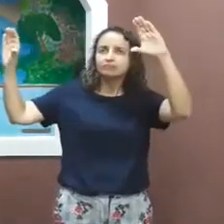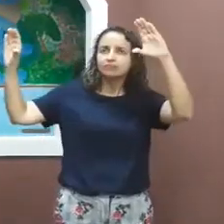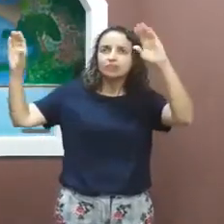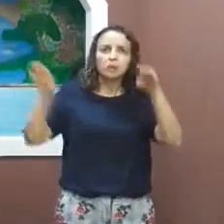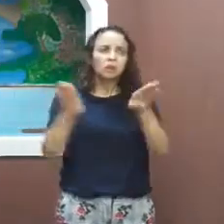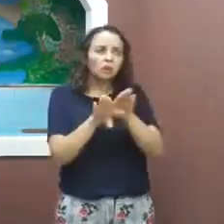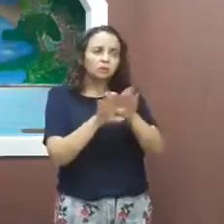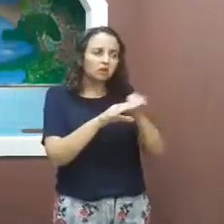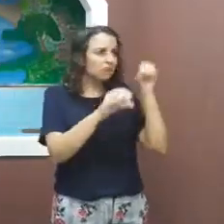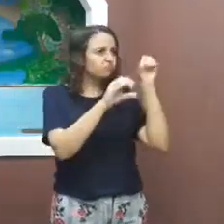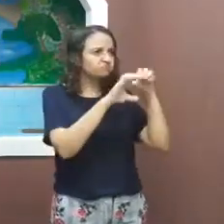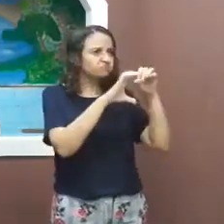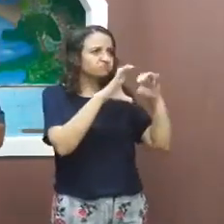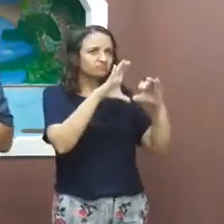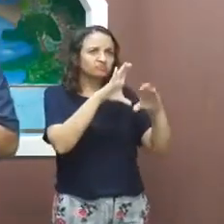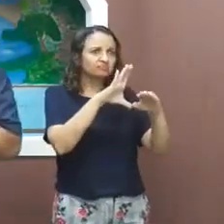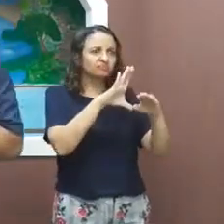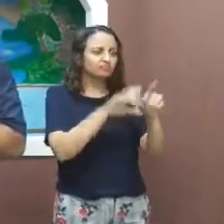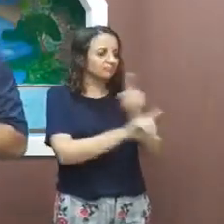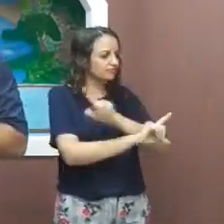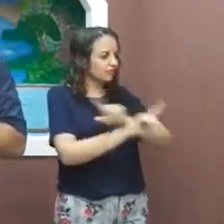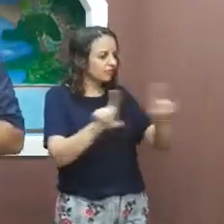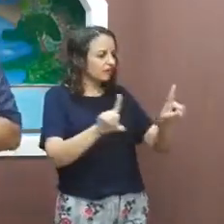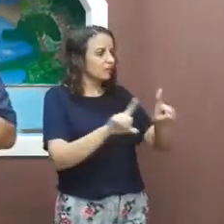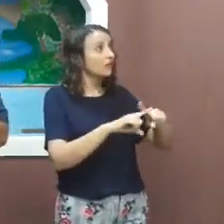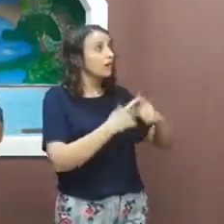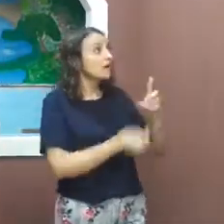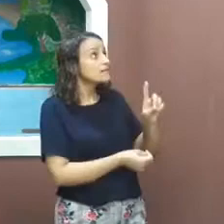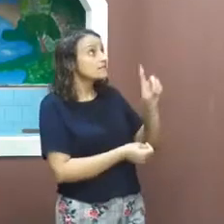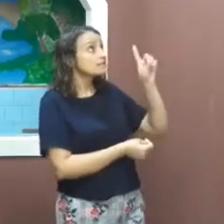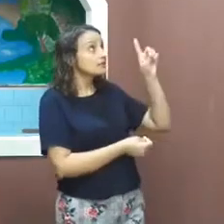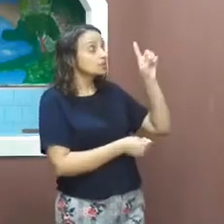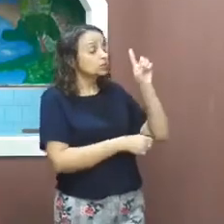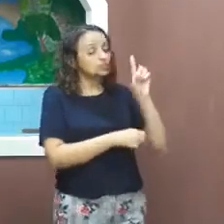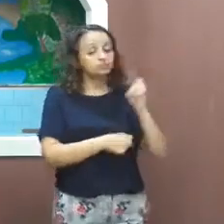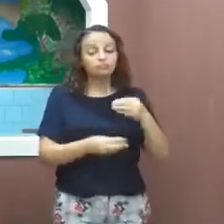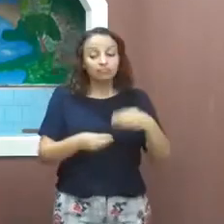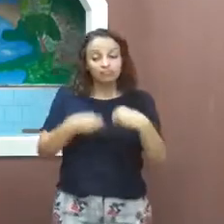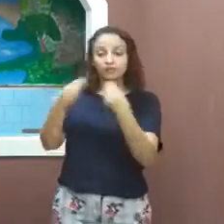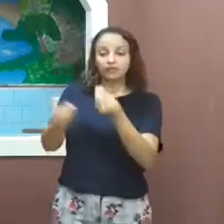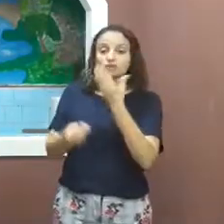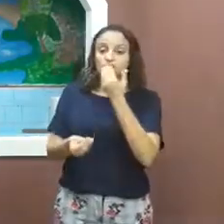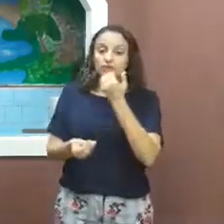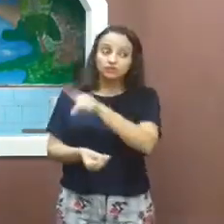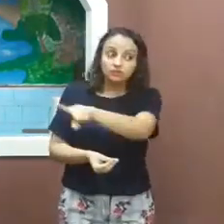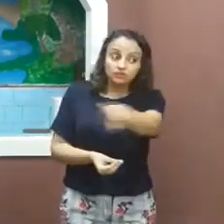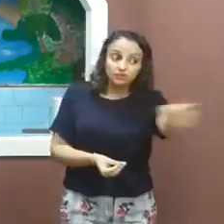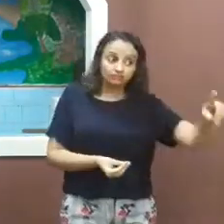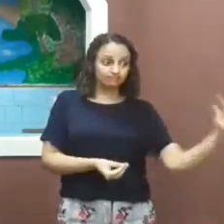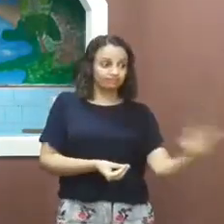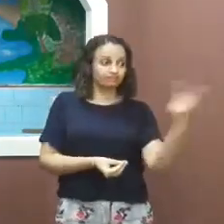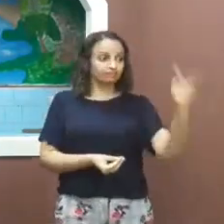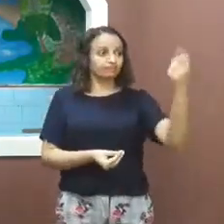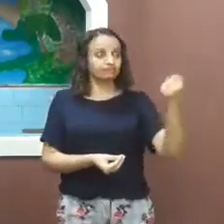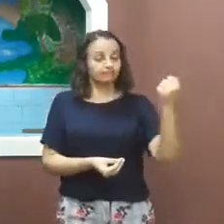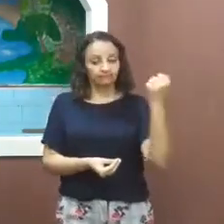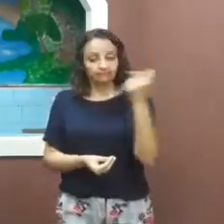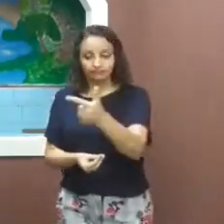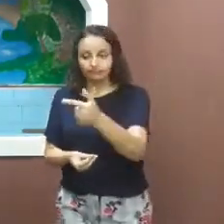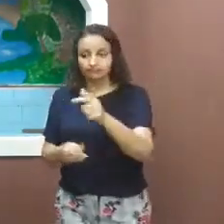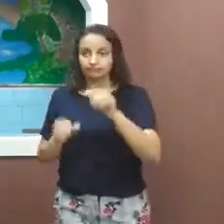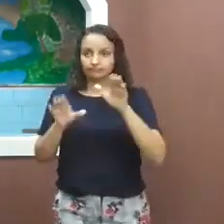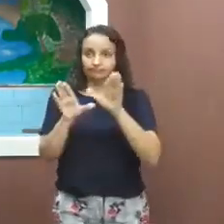armazenam em celeiros, contudo o Pai Celeste as alimenta. Não tem vocês muito mais valor do que elas? Quem